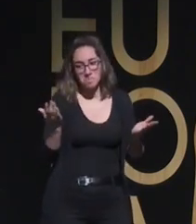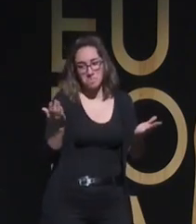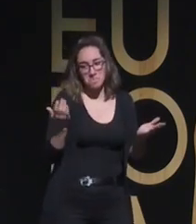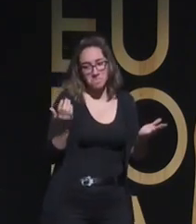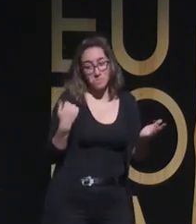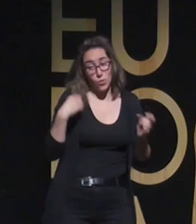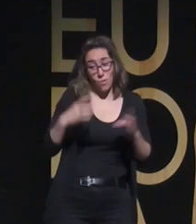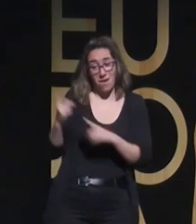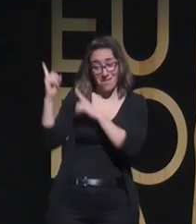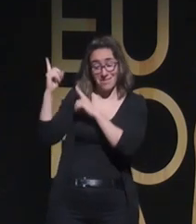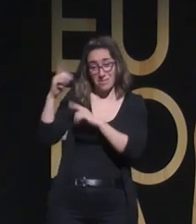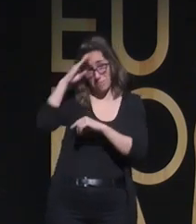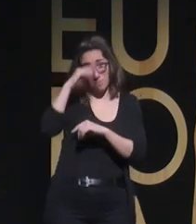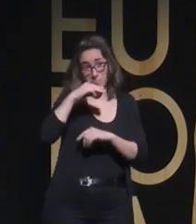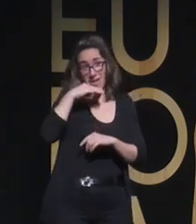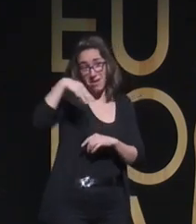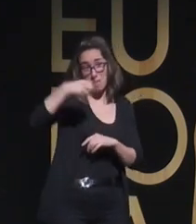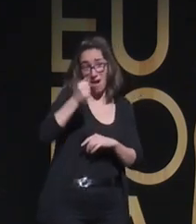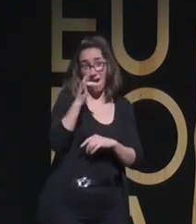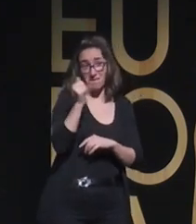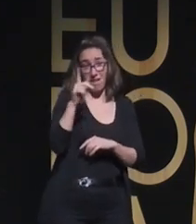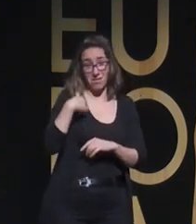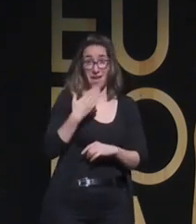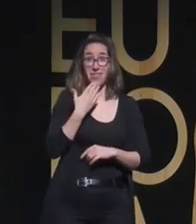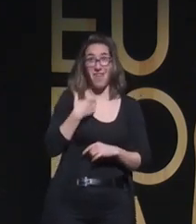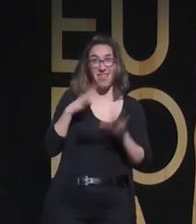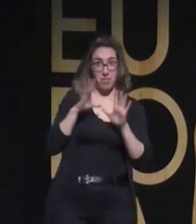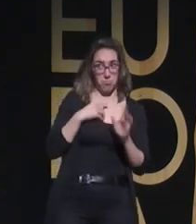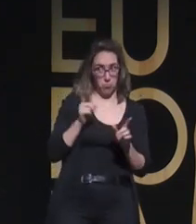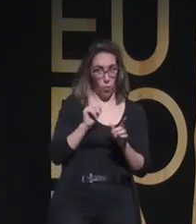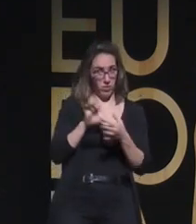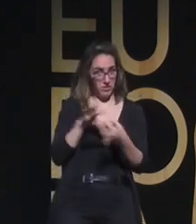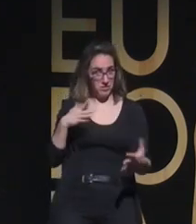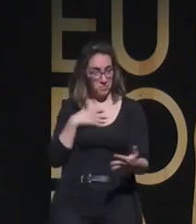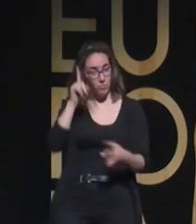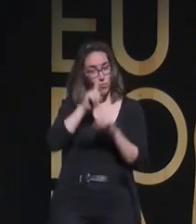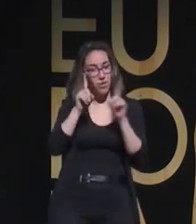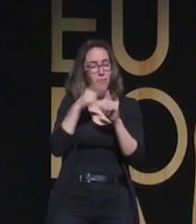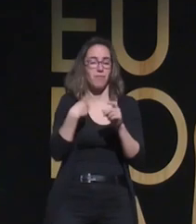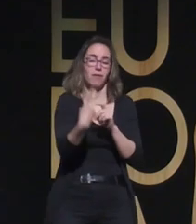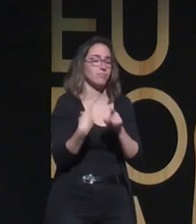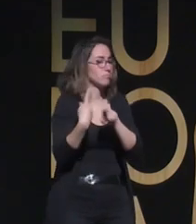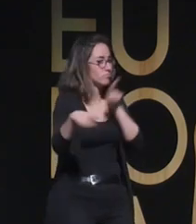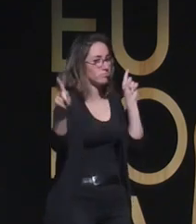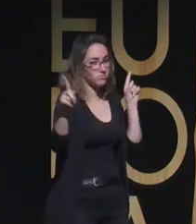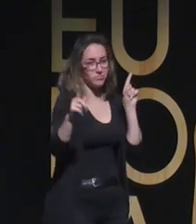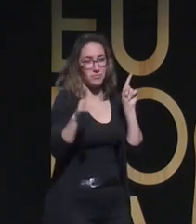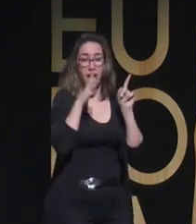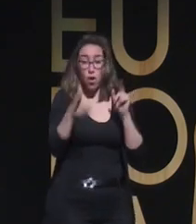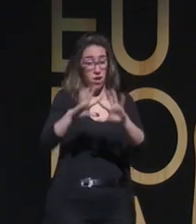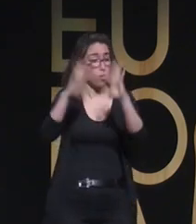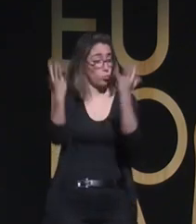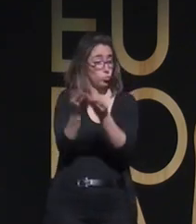Mafalda. Yo con 10 años no tenía esos problemas. Era otra historia. Pero ahora con 10 años tienen un mundo de